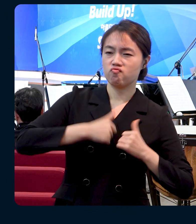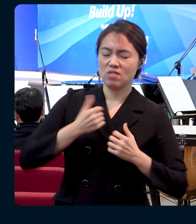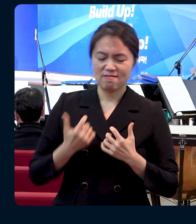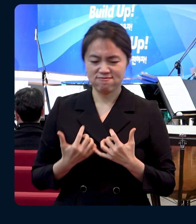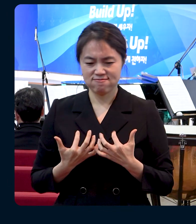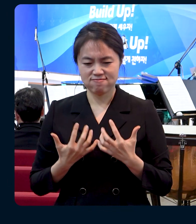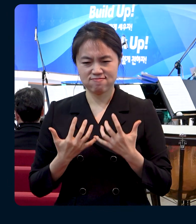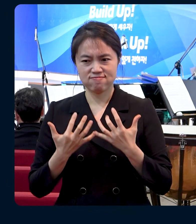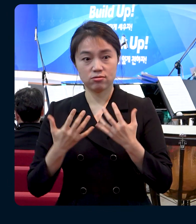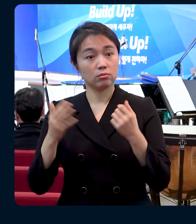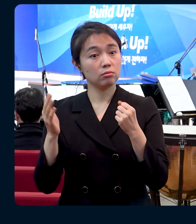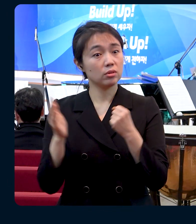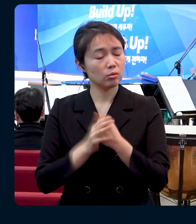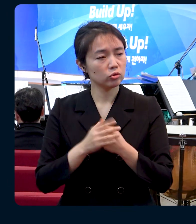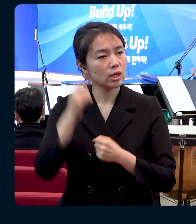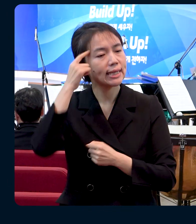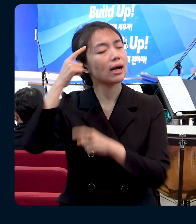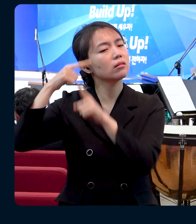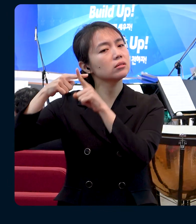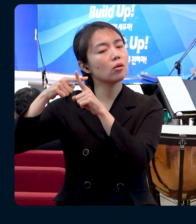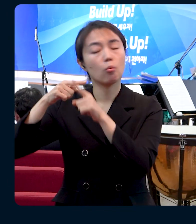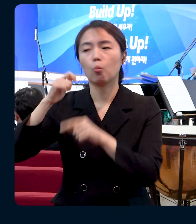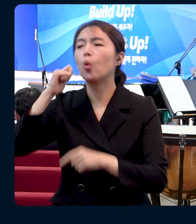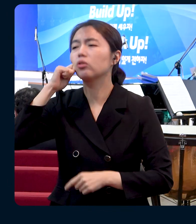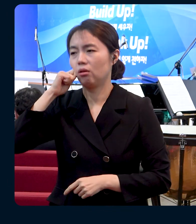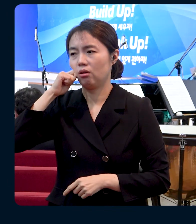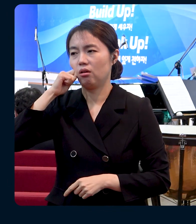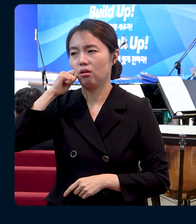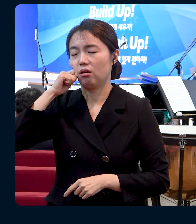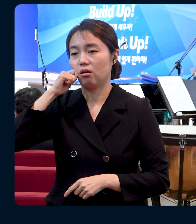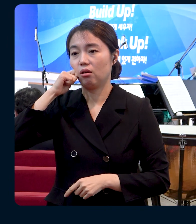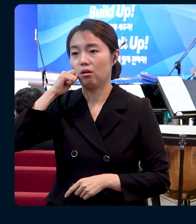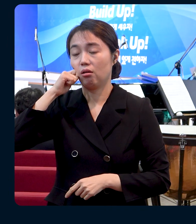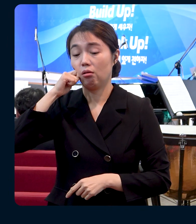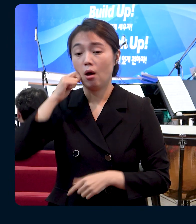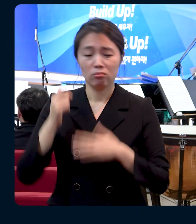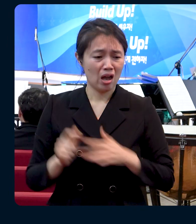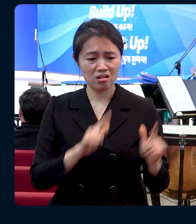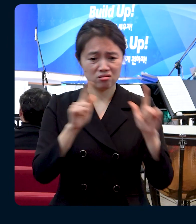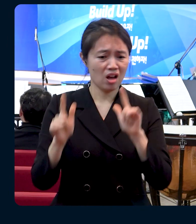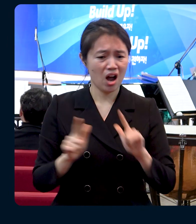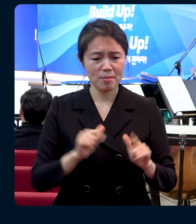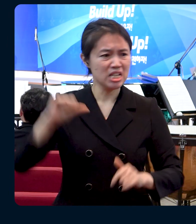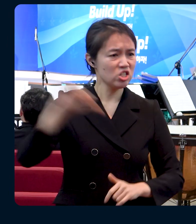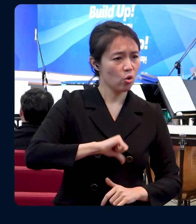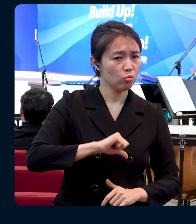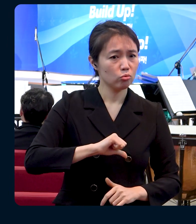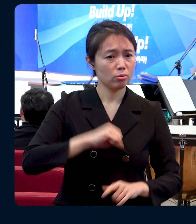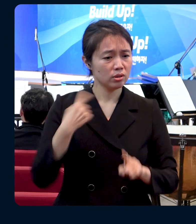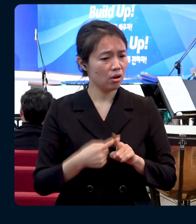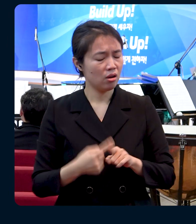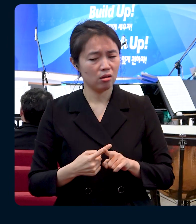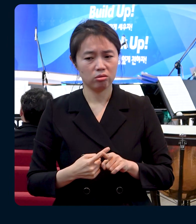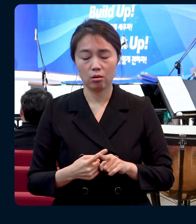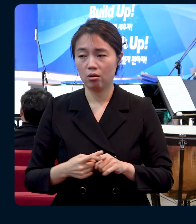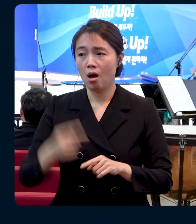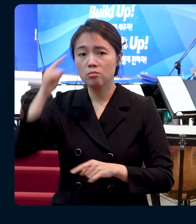때문에 절대로 긍정적일 수가 없죠. 아니, 삶이 저주스러운데 뭐가 긍정이